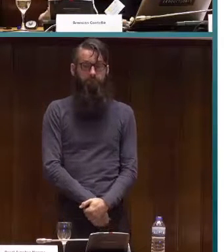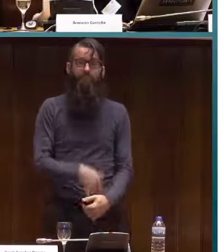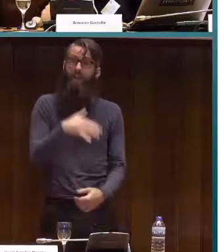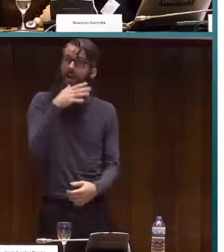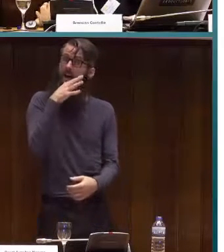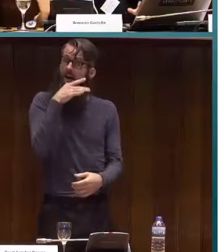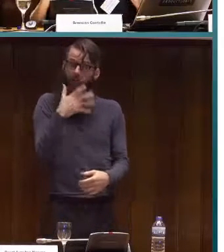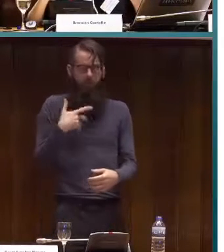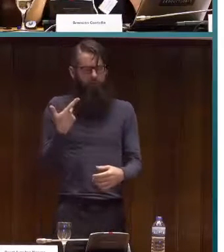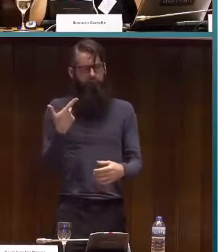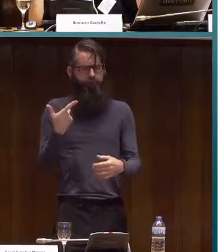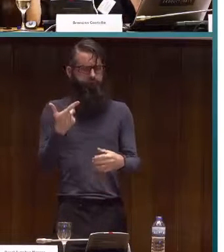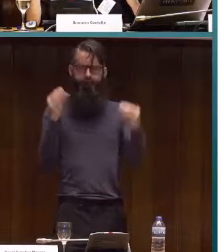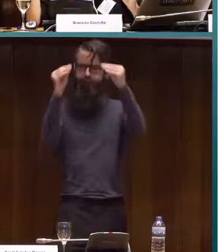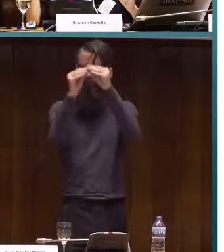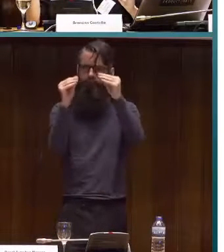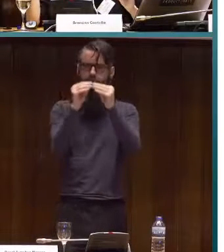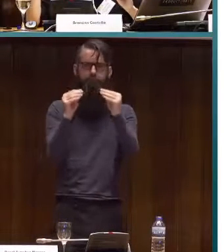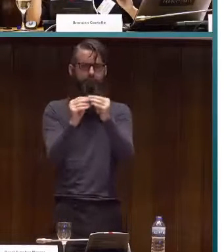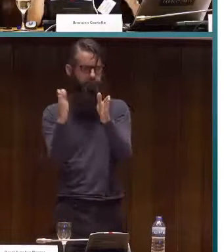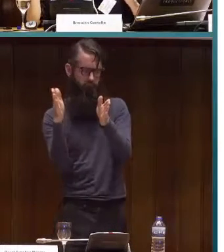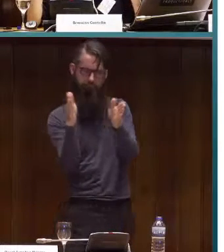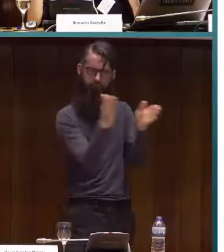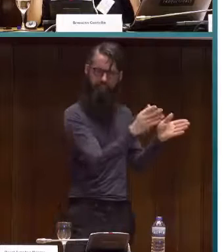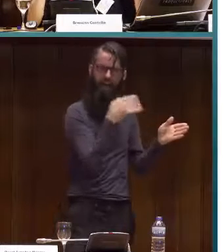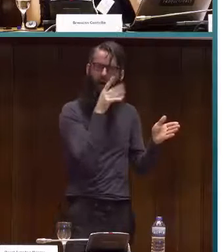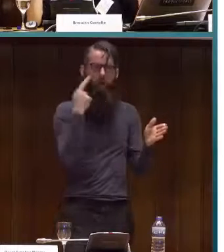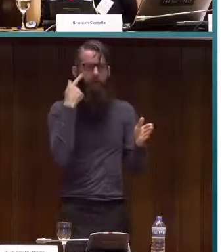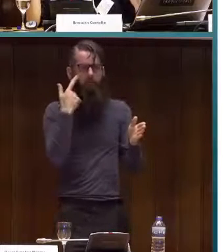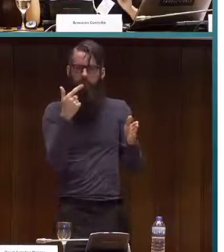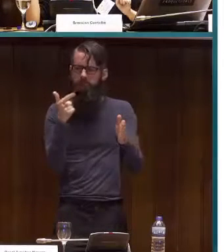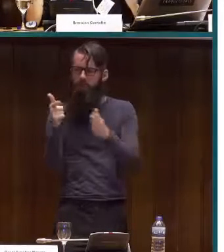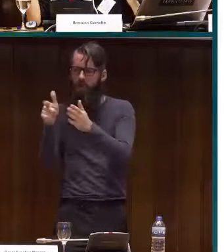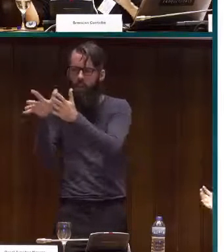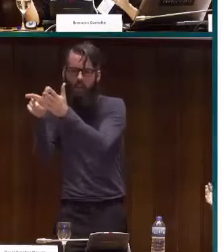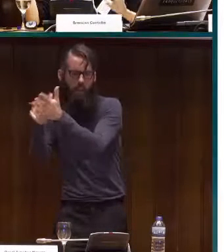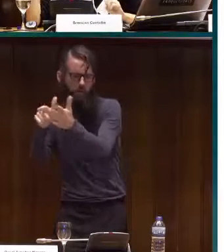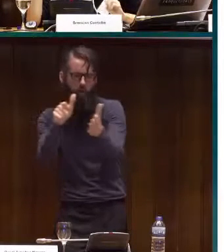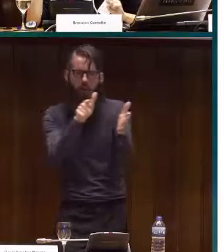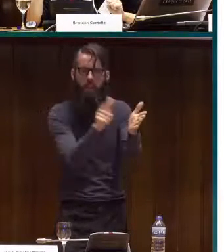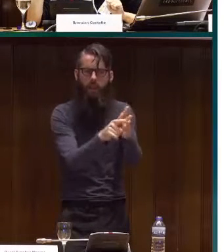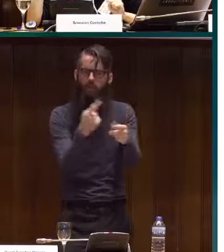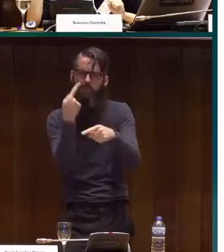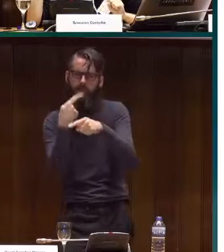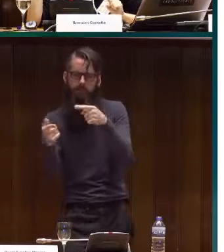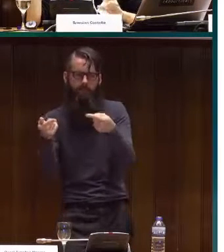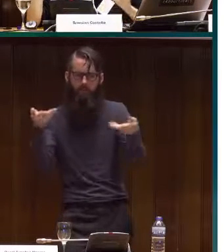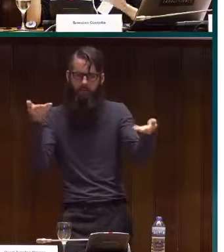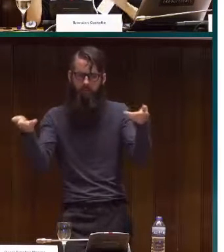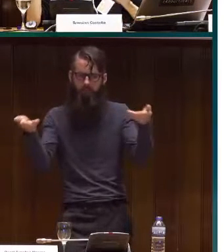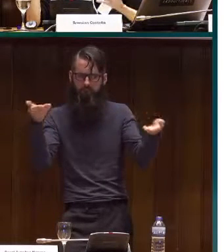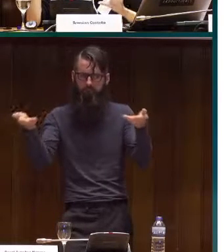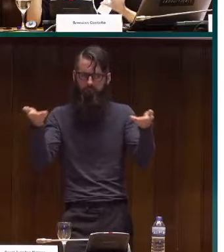Hasta aquí las estrategias que ambas lenguas comparten, y vamos a ver ahora dos estrategias que hemos visto